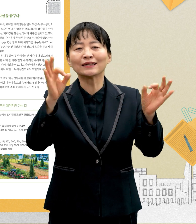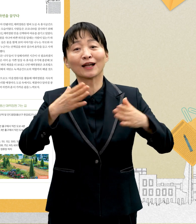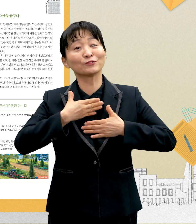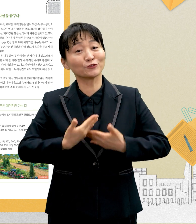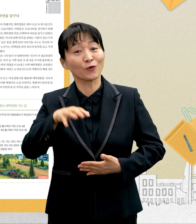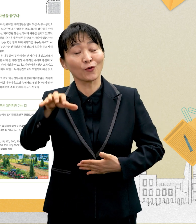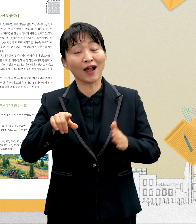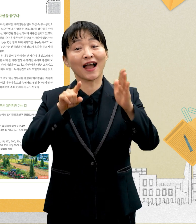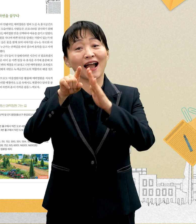매력정원과 함께하세요.